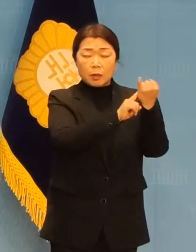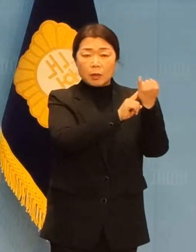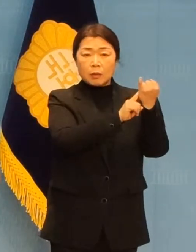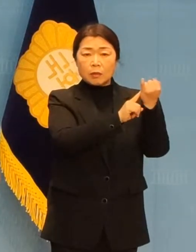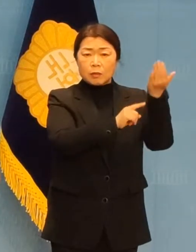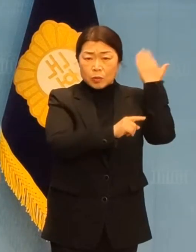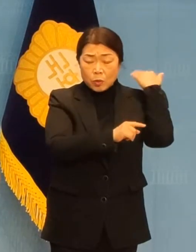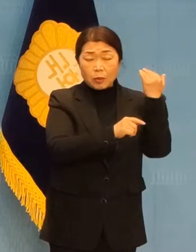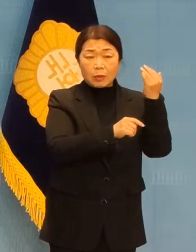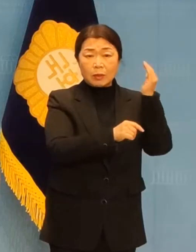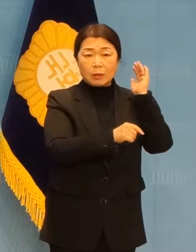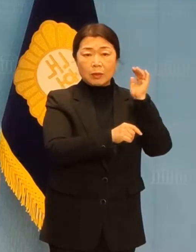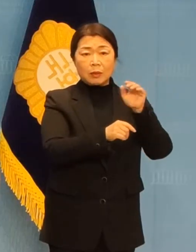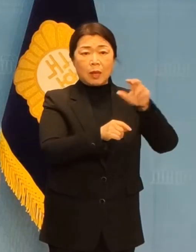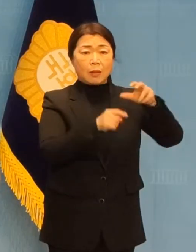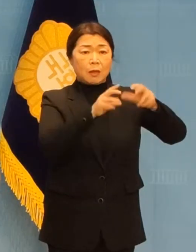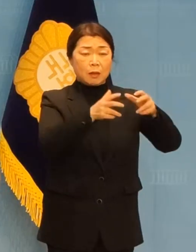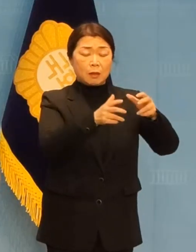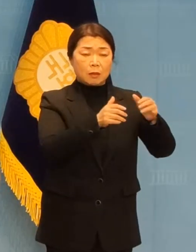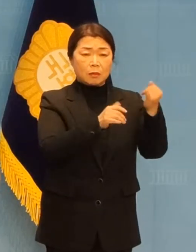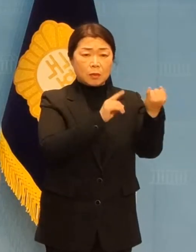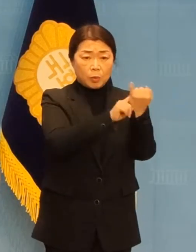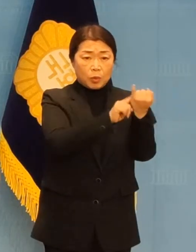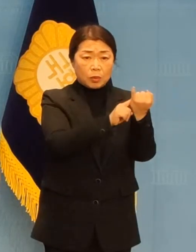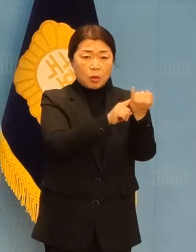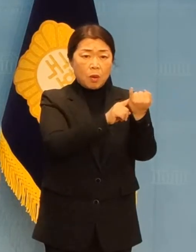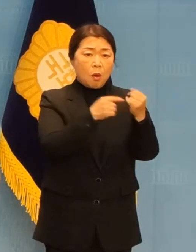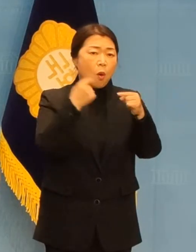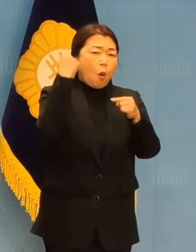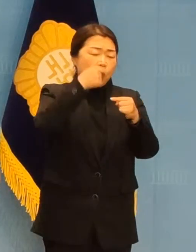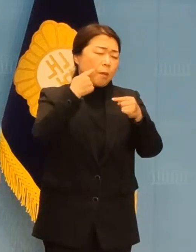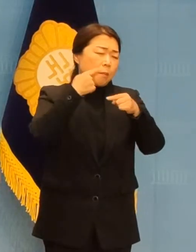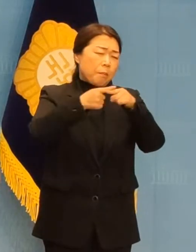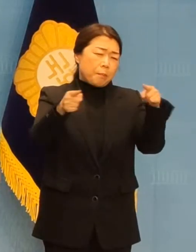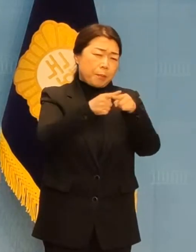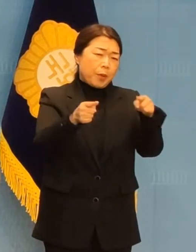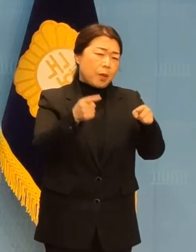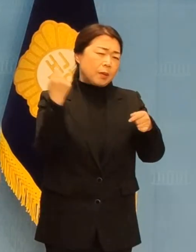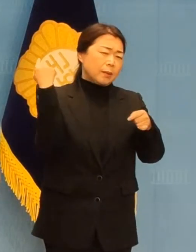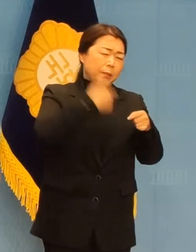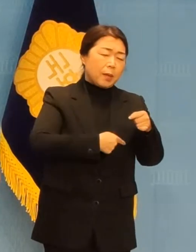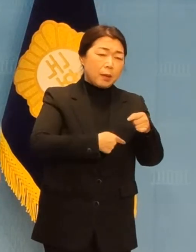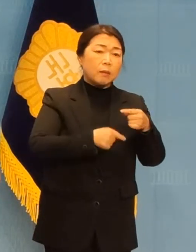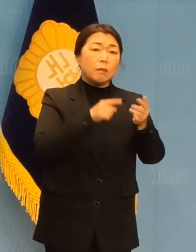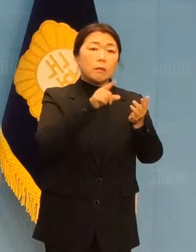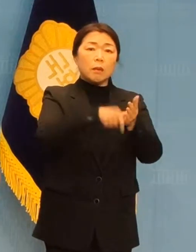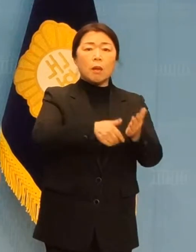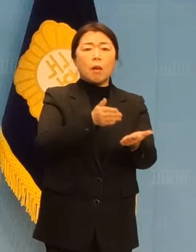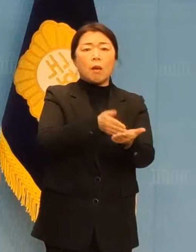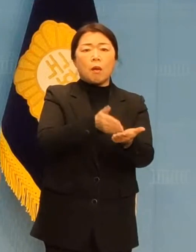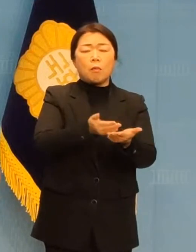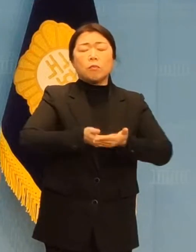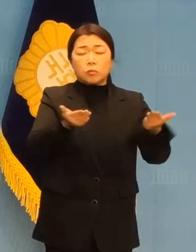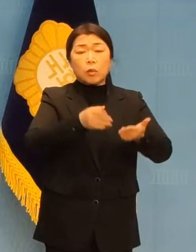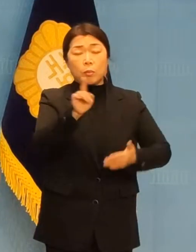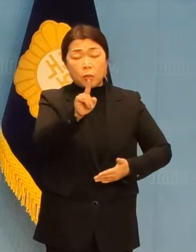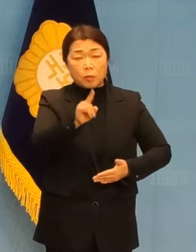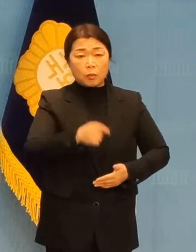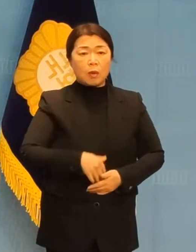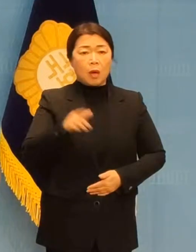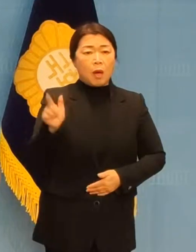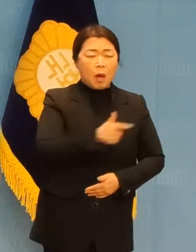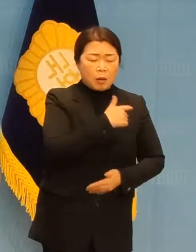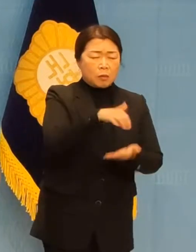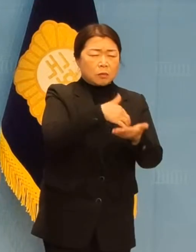대표가 커트칼로 찔렸을 때 어떻게 보도했습니까? 하루에도 몇십